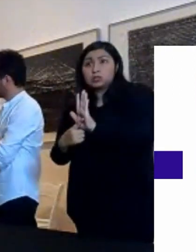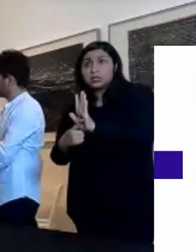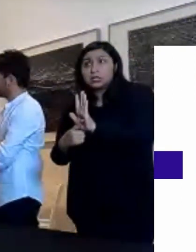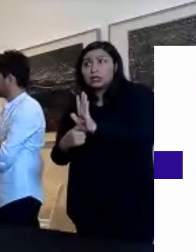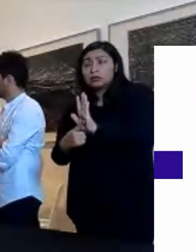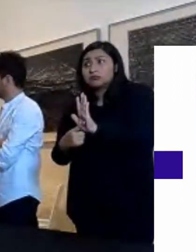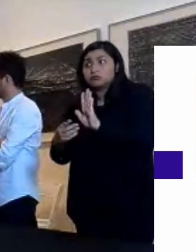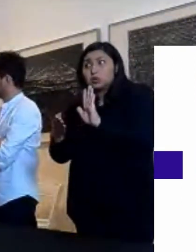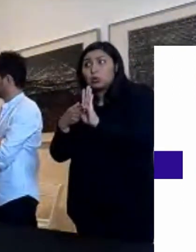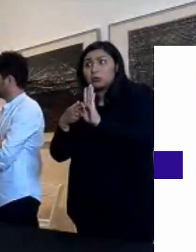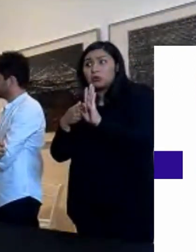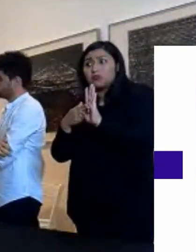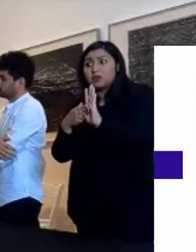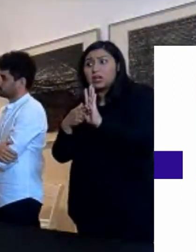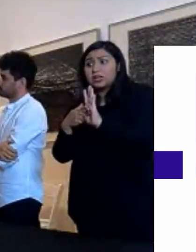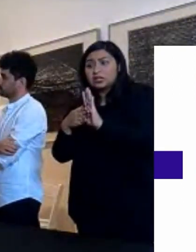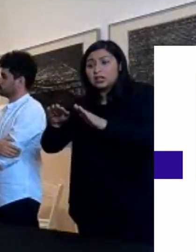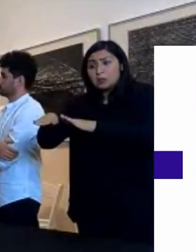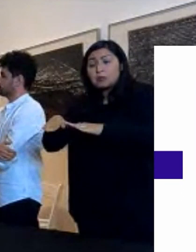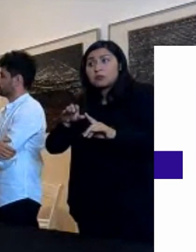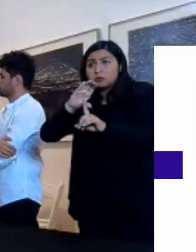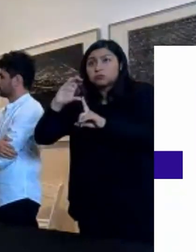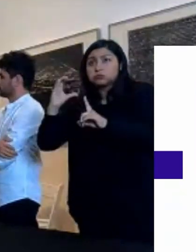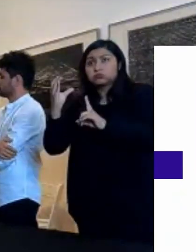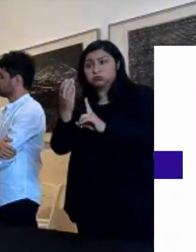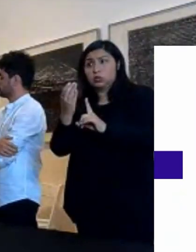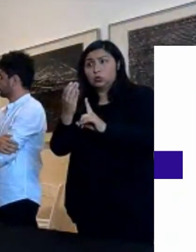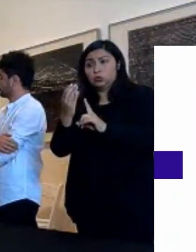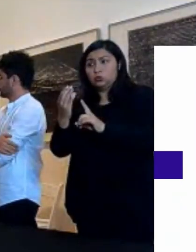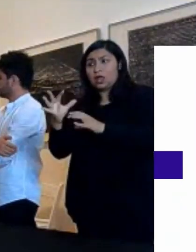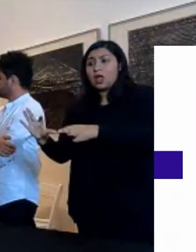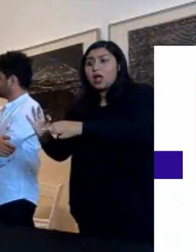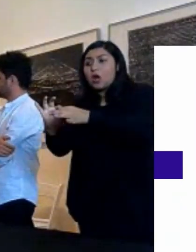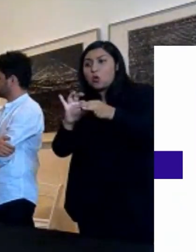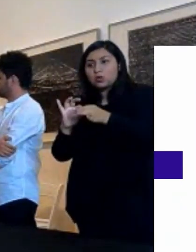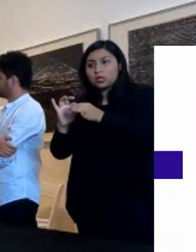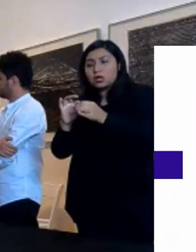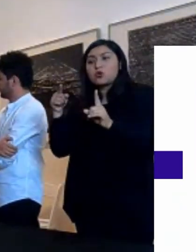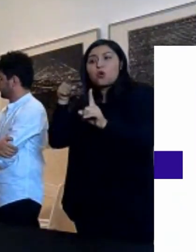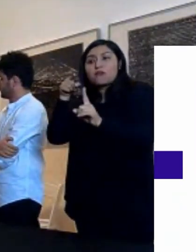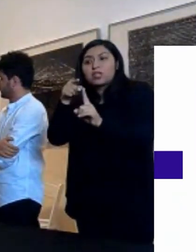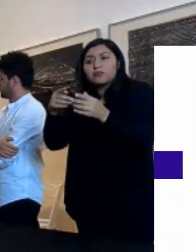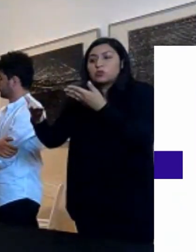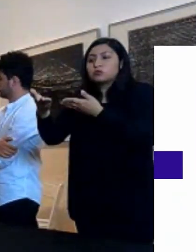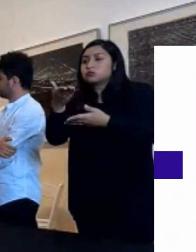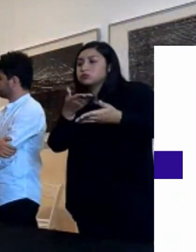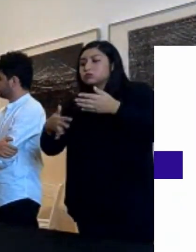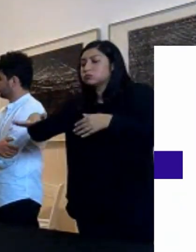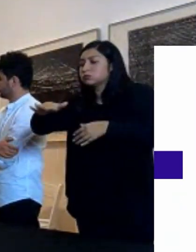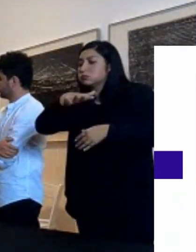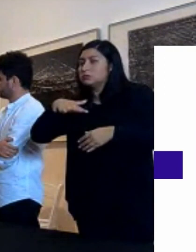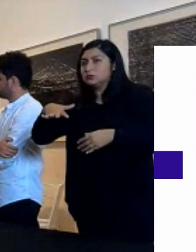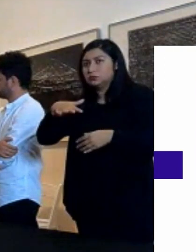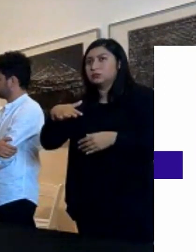cómo estos espacios culturales se unían por un objetivo común, que yo creo que también ha sido muy